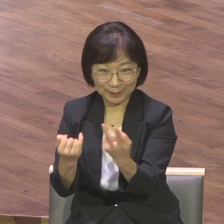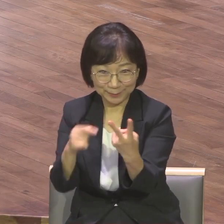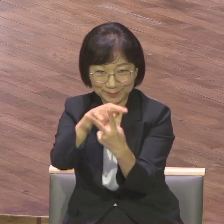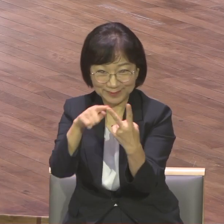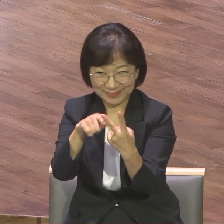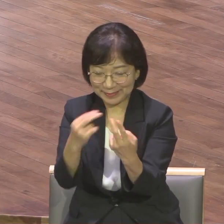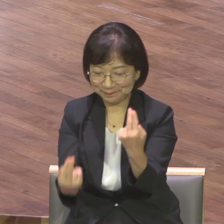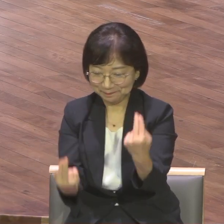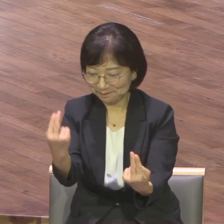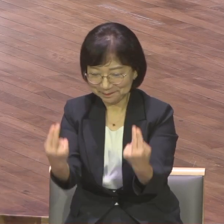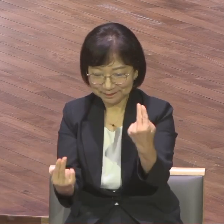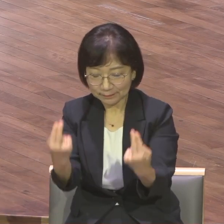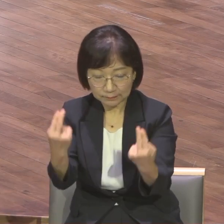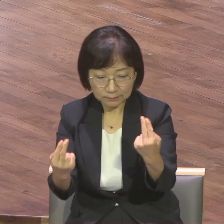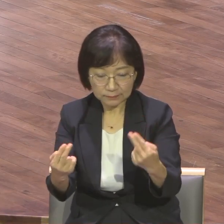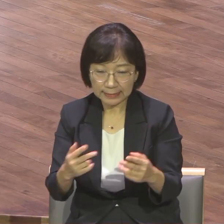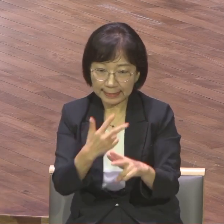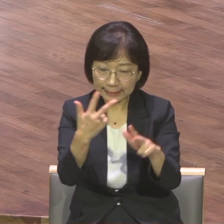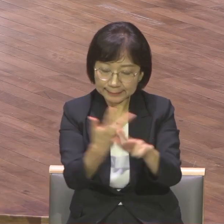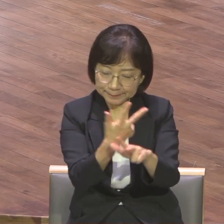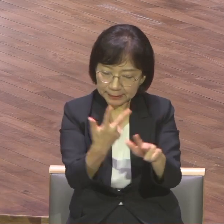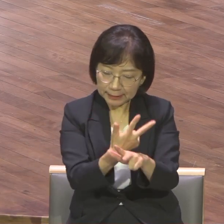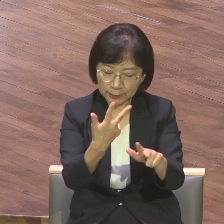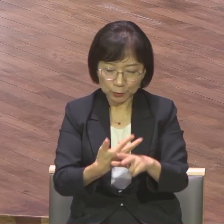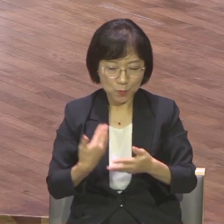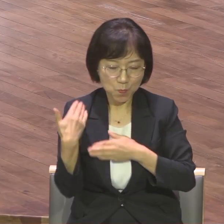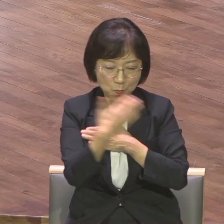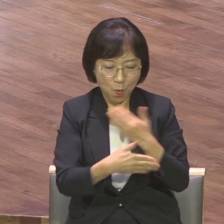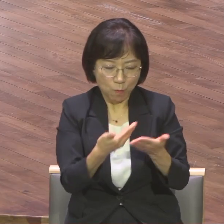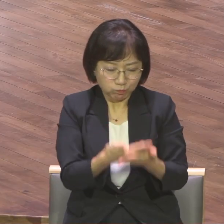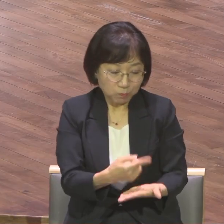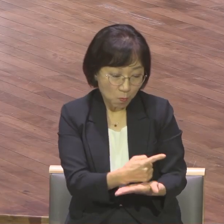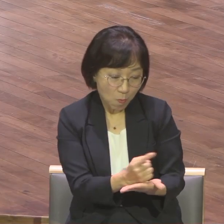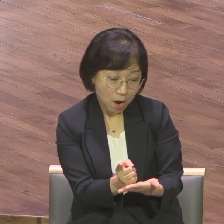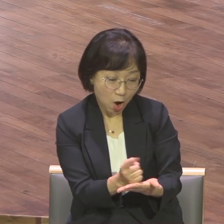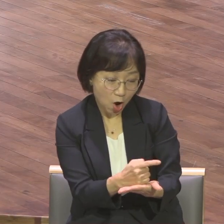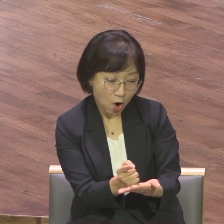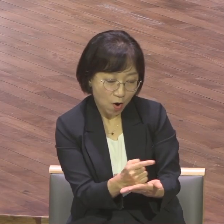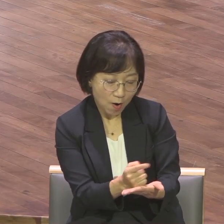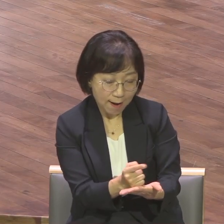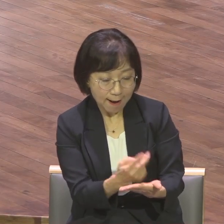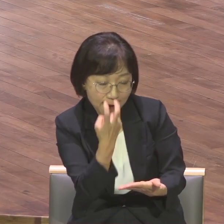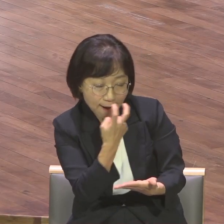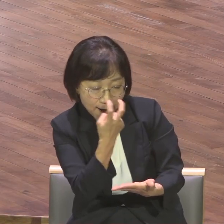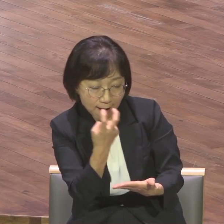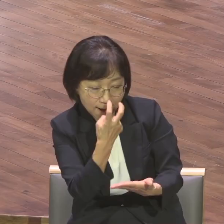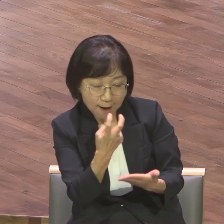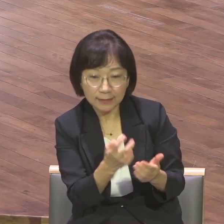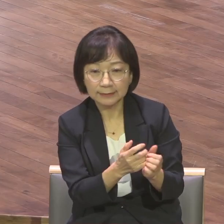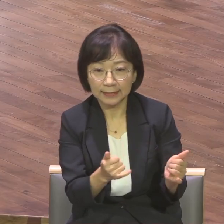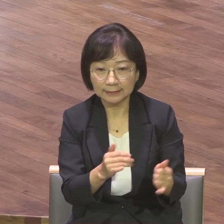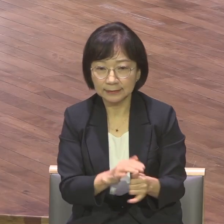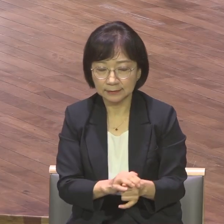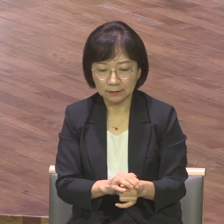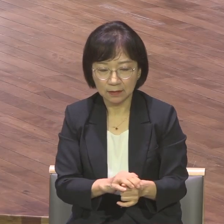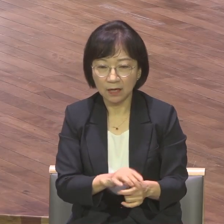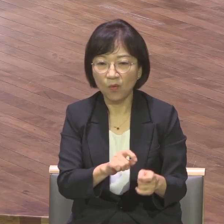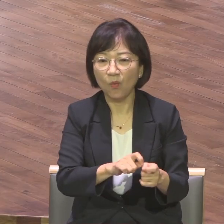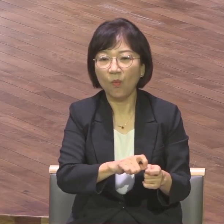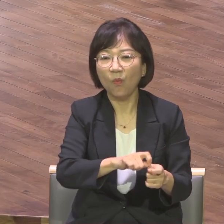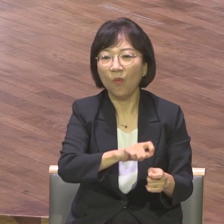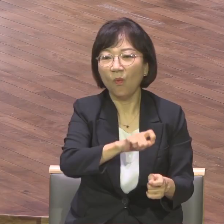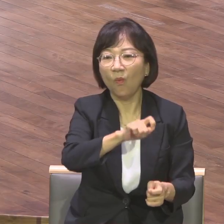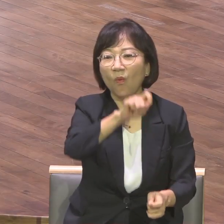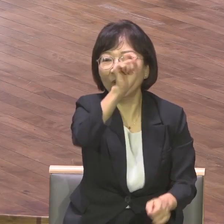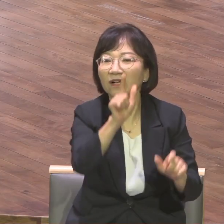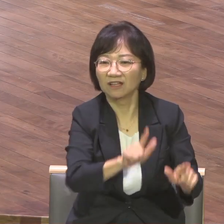체중계를 일주일에 한 번이라도 자기 몸을 다뤄보는 사람은 체중계 무시하는 여자보다 훨씬